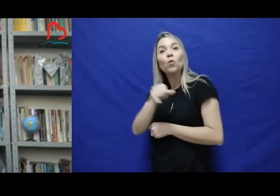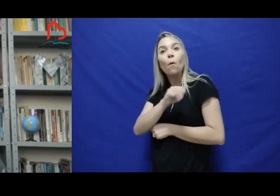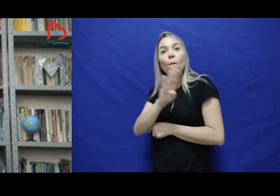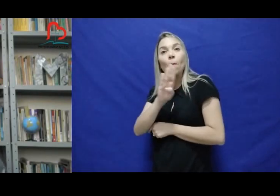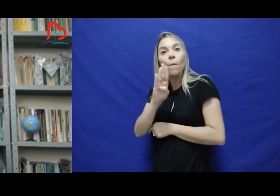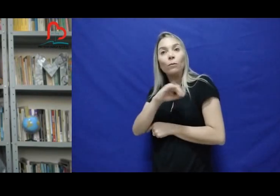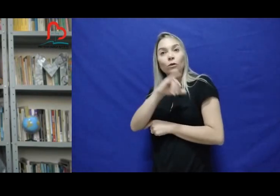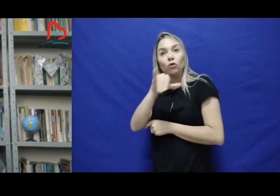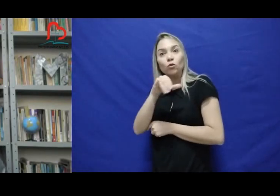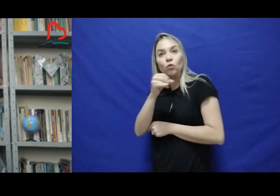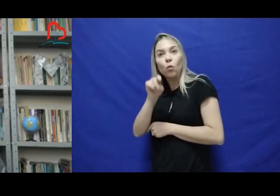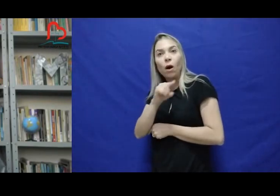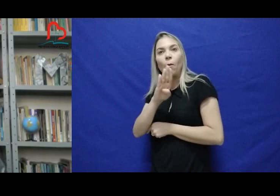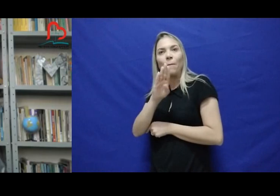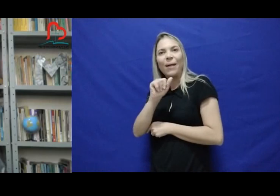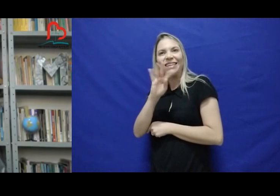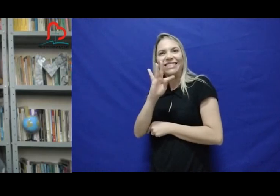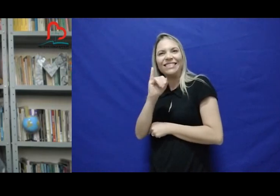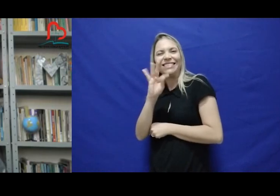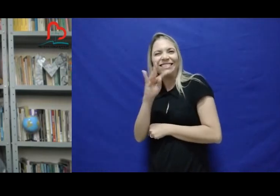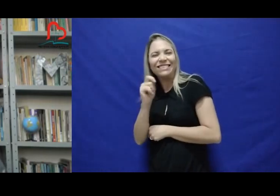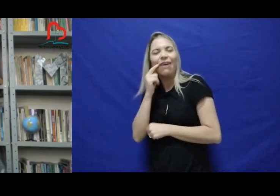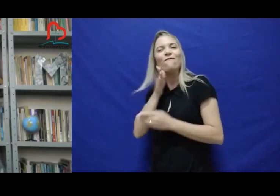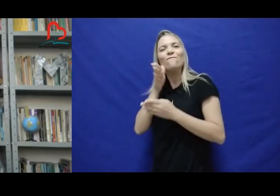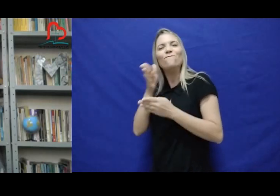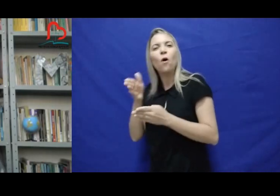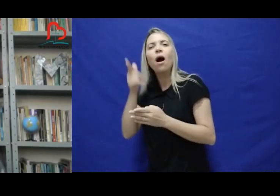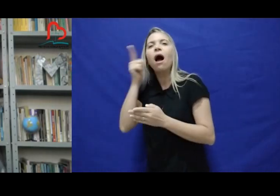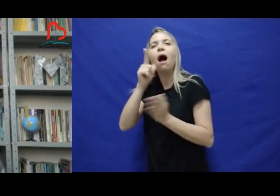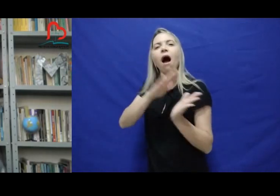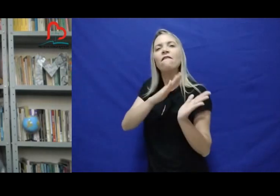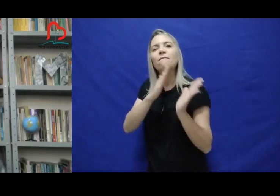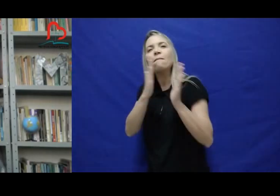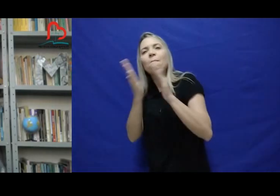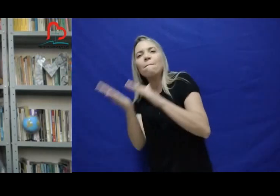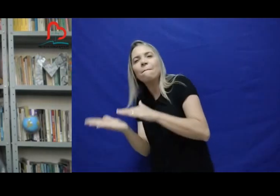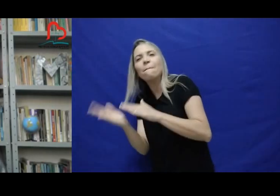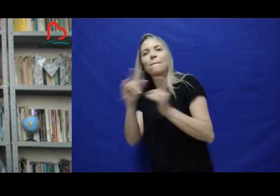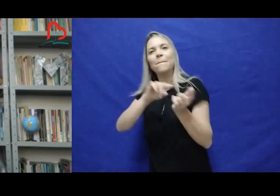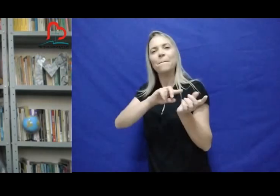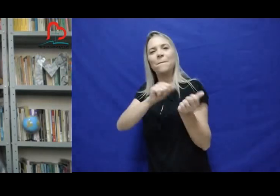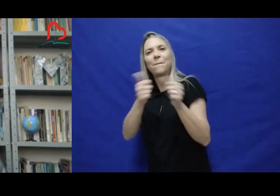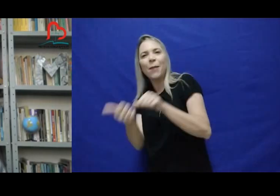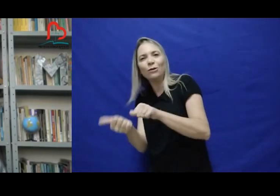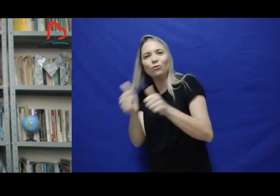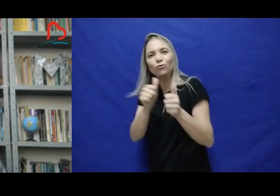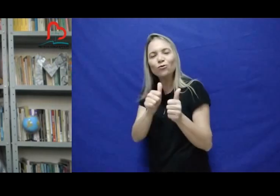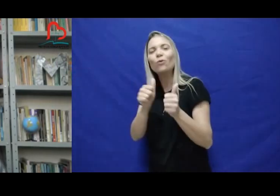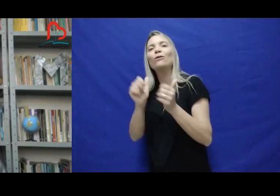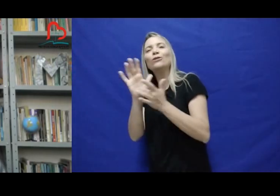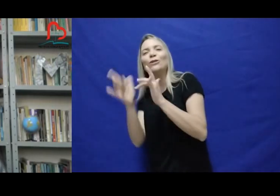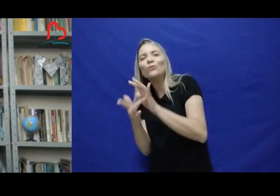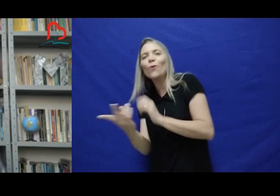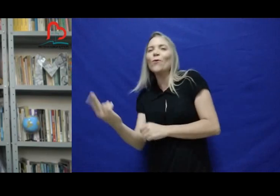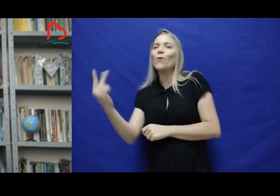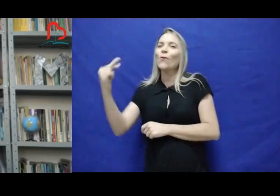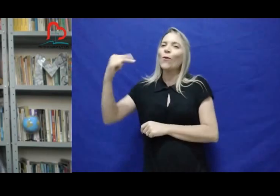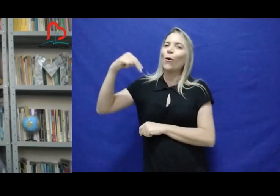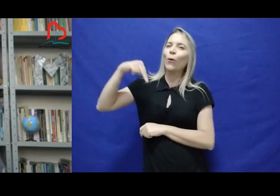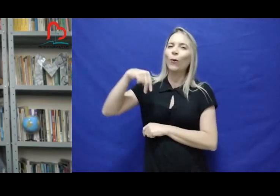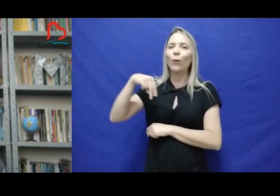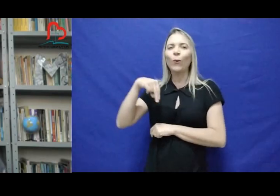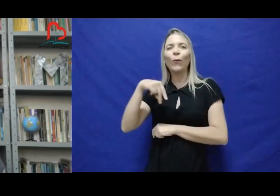aqui está Jesus, depois de um período de oração, depois de um período em que decidiu